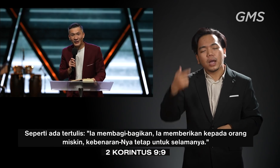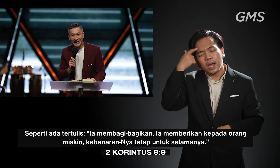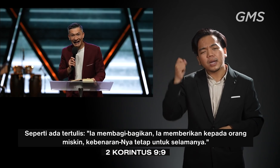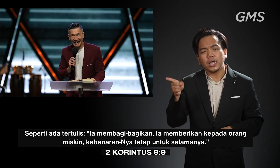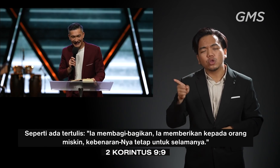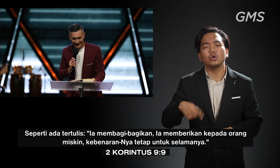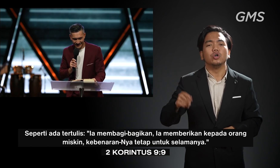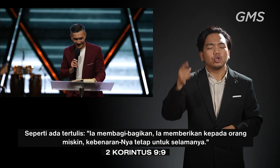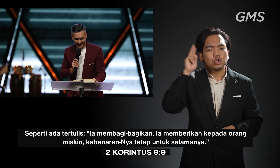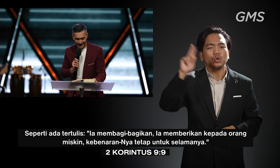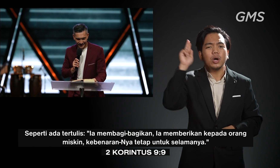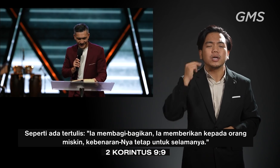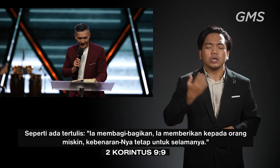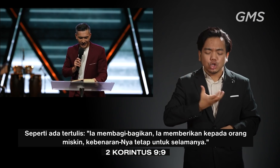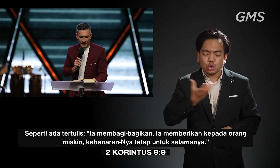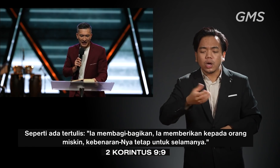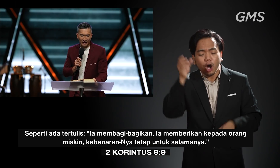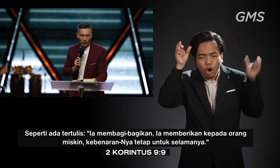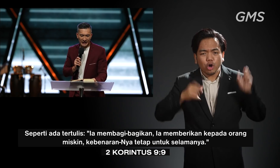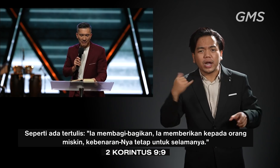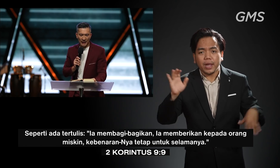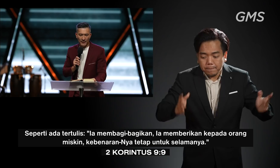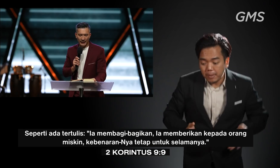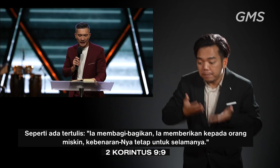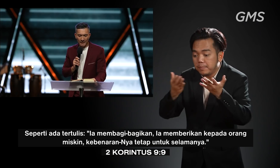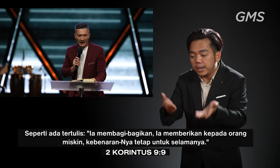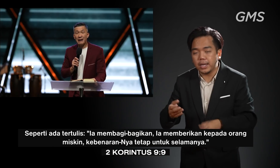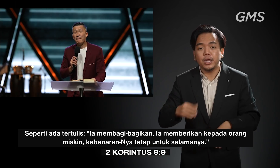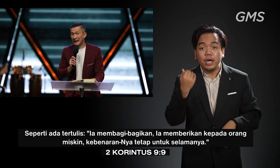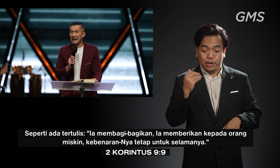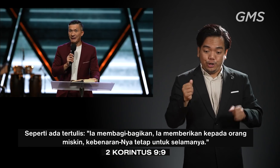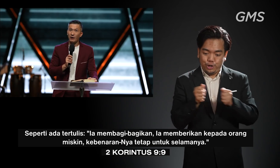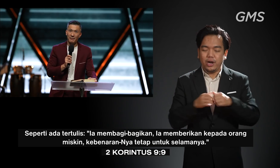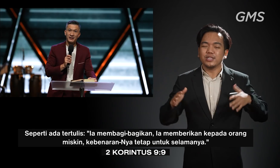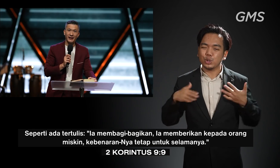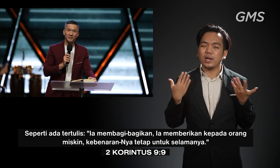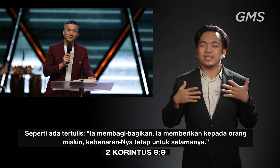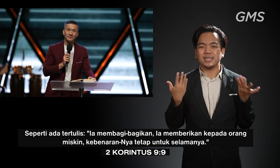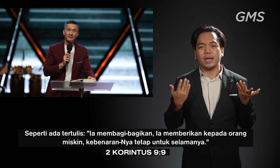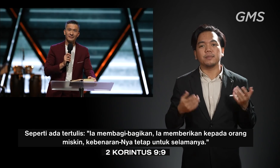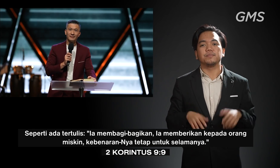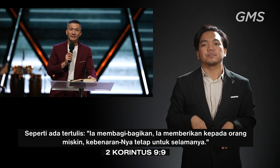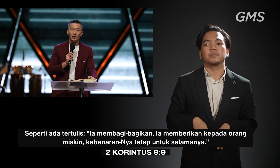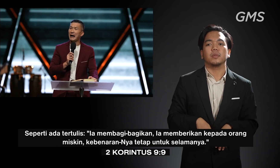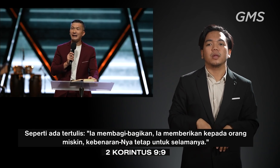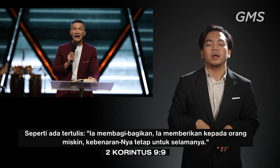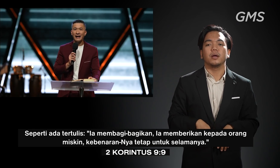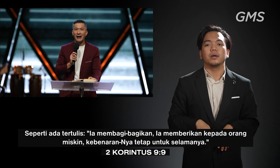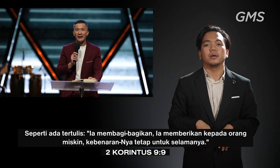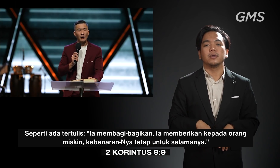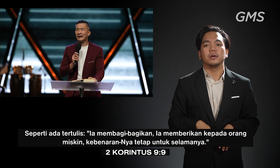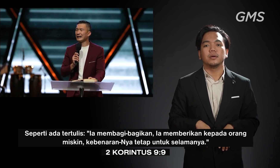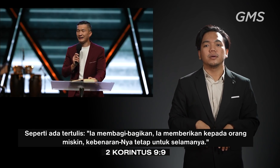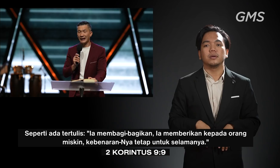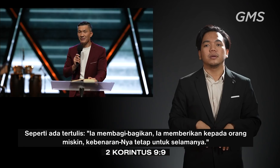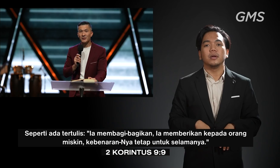orang itu adalah anaknya. Seperti ada tertulis, ia membagi-bagikan. Ia memberikan kepada orang miskin. Itu ada di hati Allah,